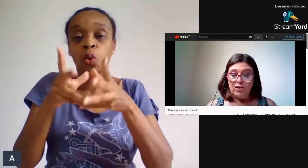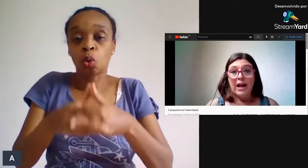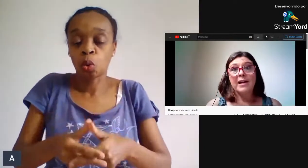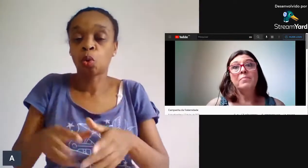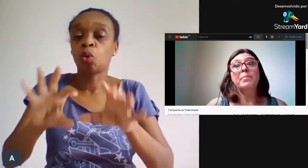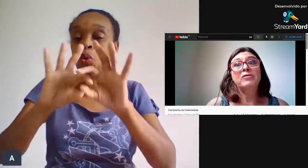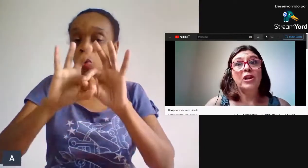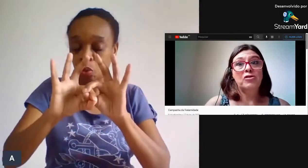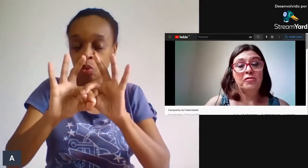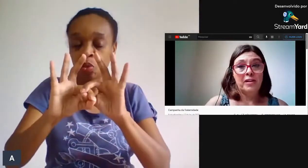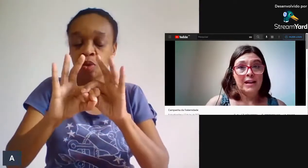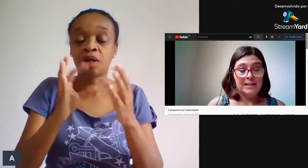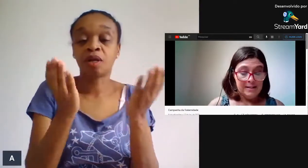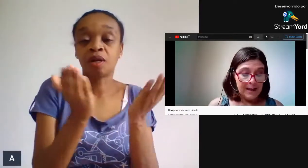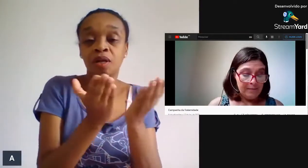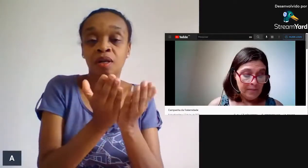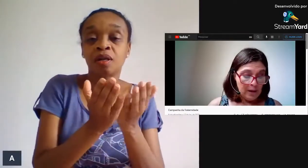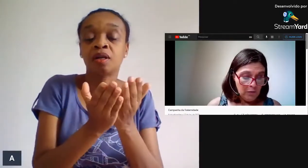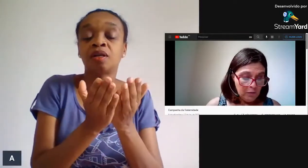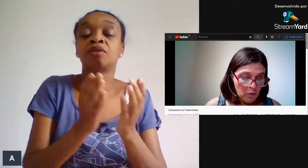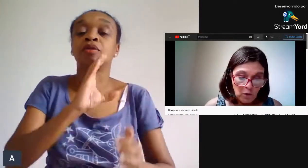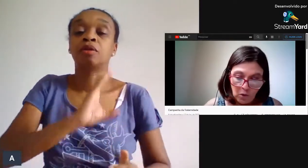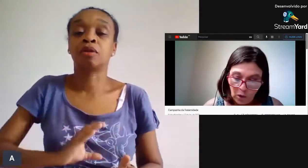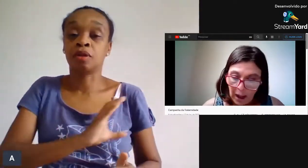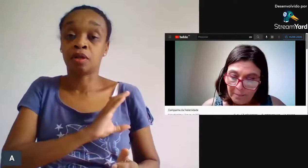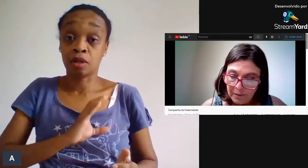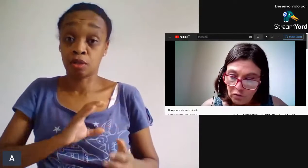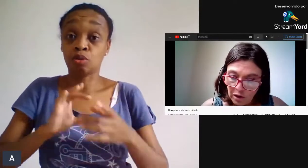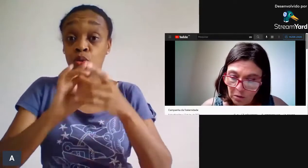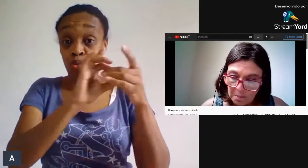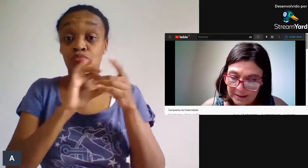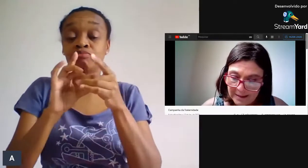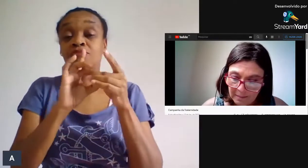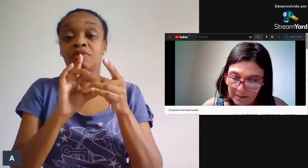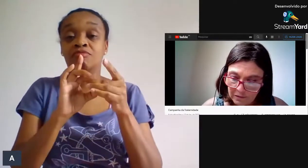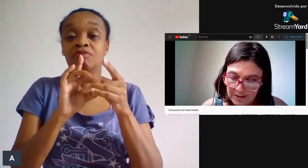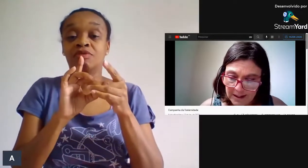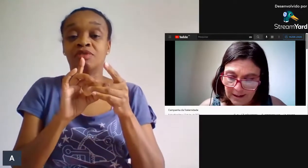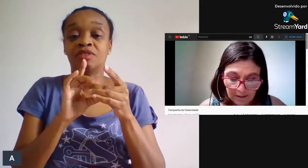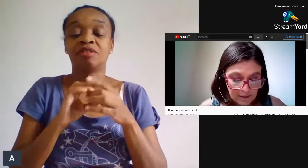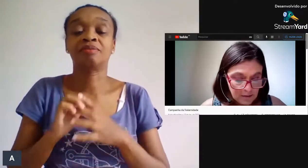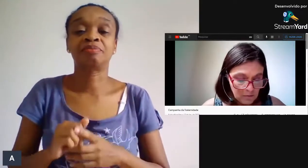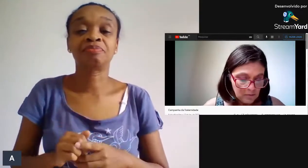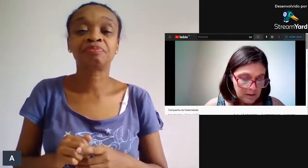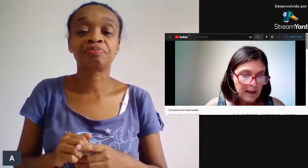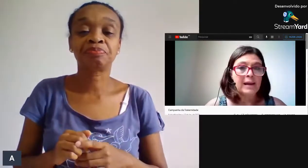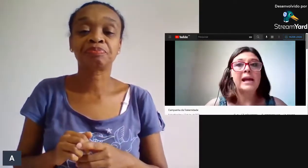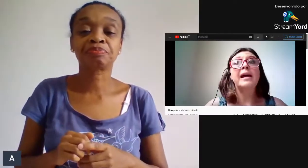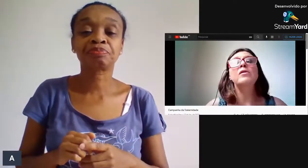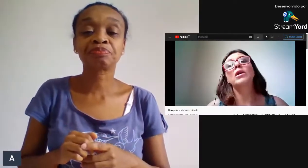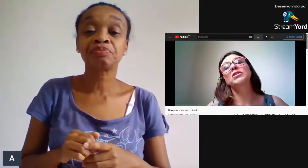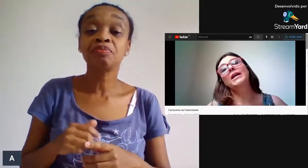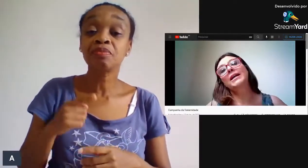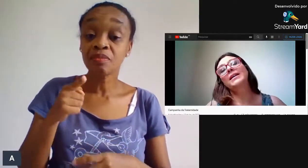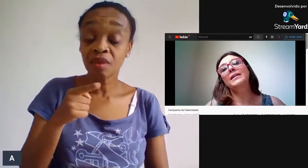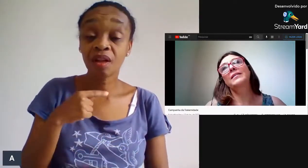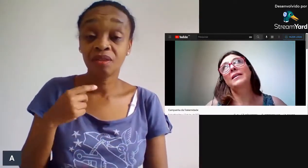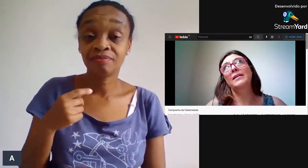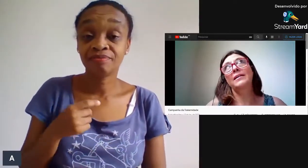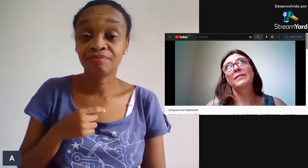Bom, gente, aí para a gente finalizar, eu vou rapidinho passar para vocês, né, que aí eu